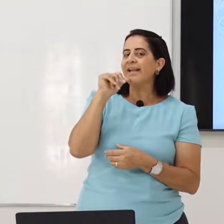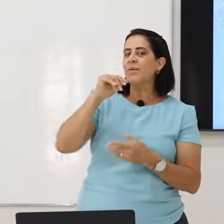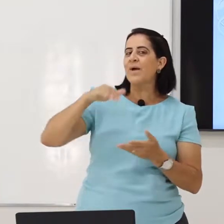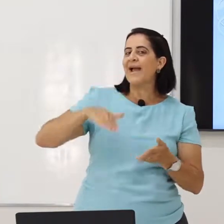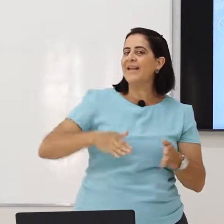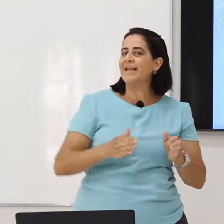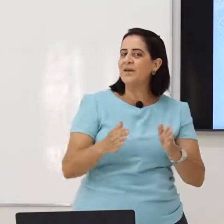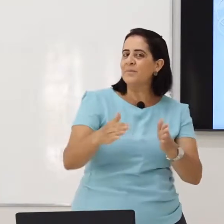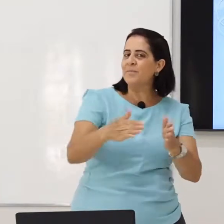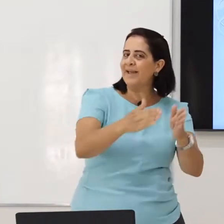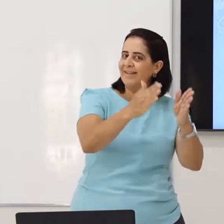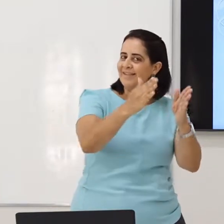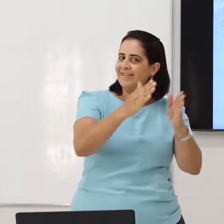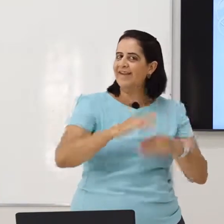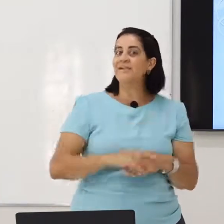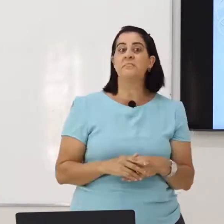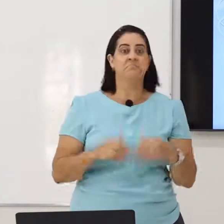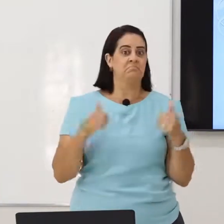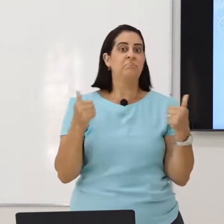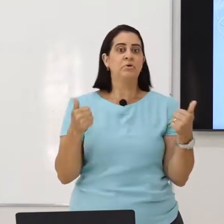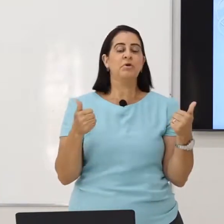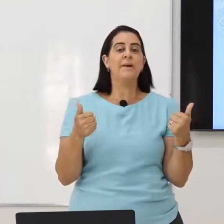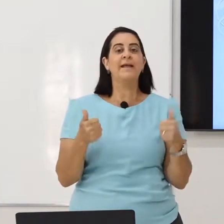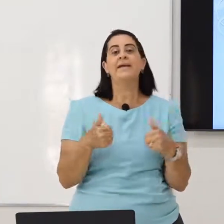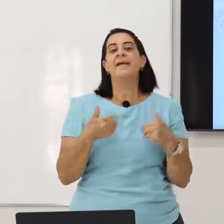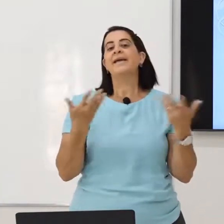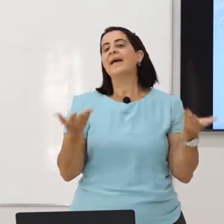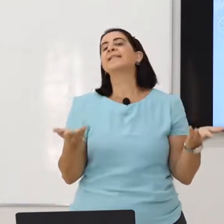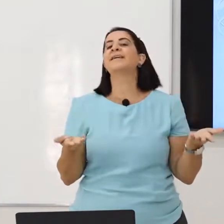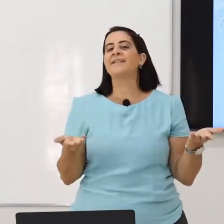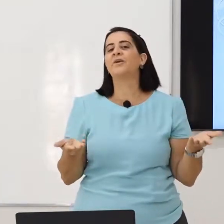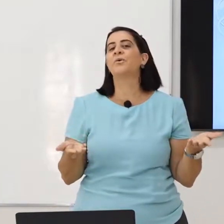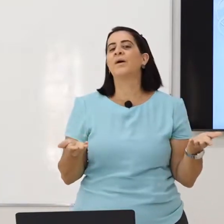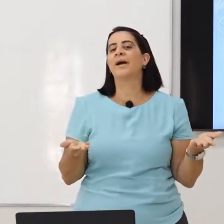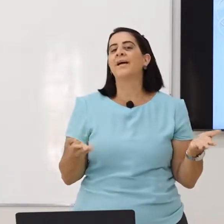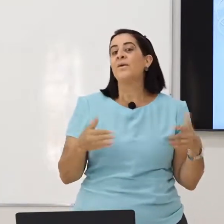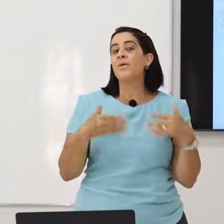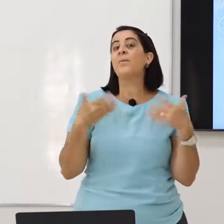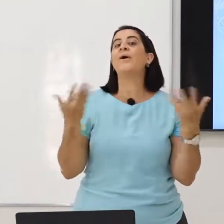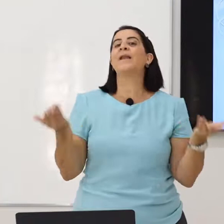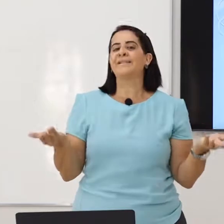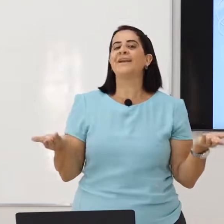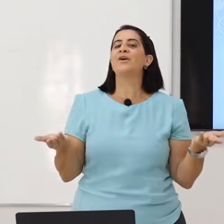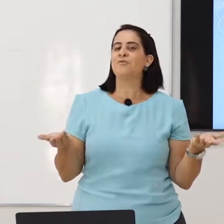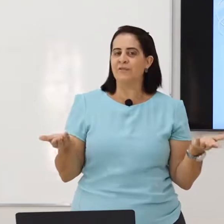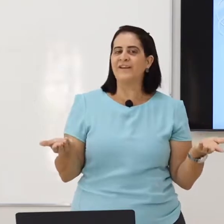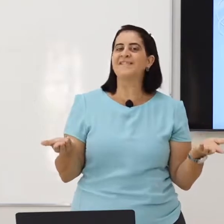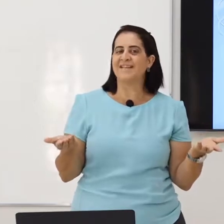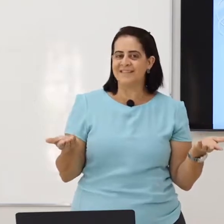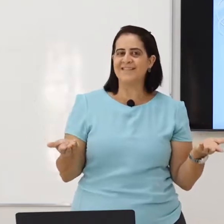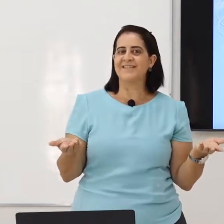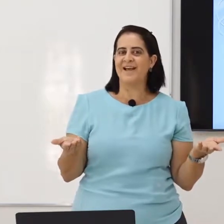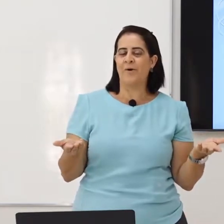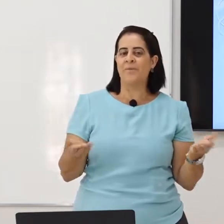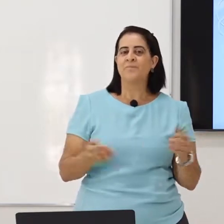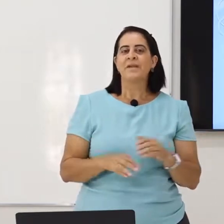o L e o B ainda. Muito bem. E a tartaruga? Com qual letra eu vou fazer esse sinal?